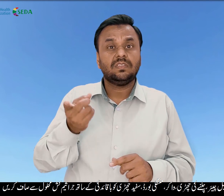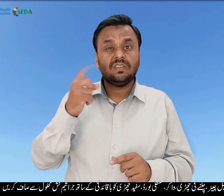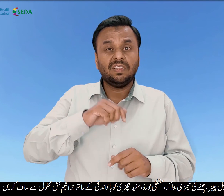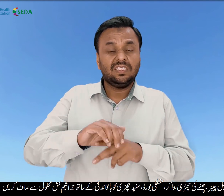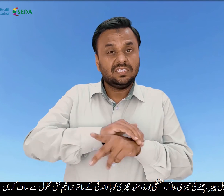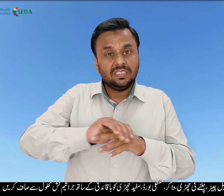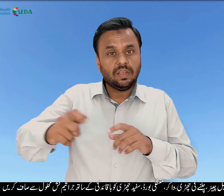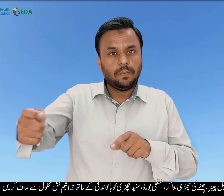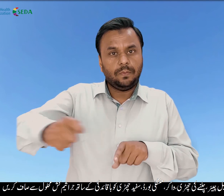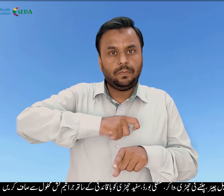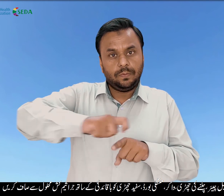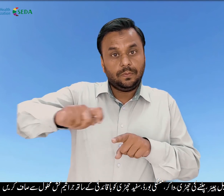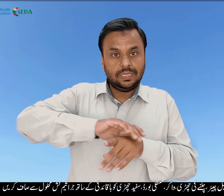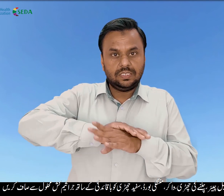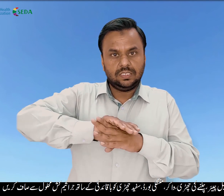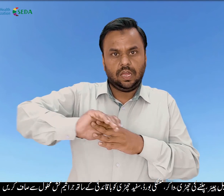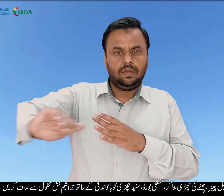کش محلول سے صاف کریں۔